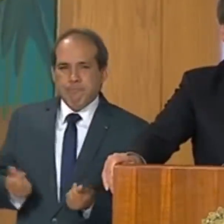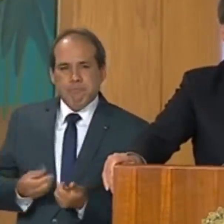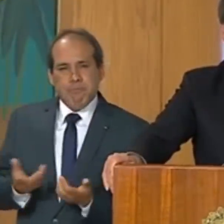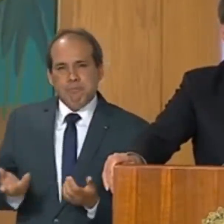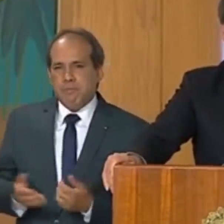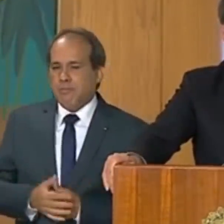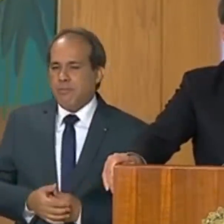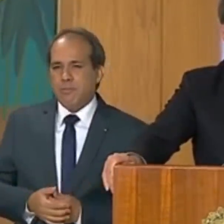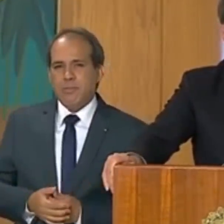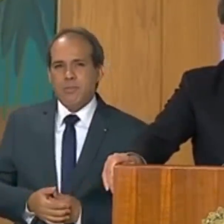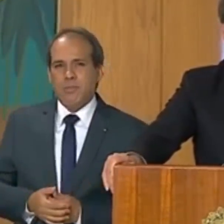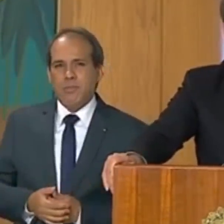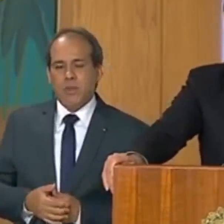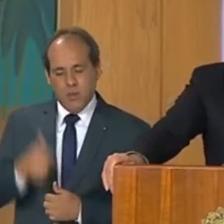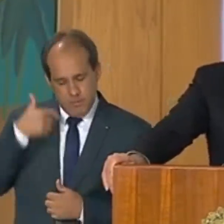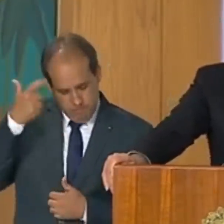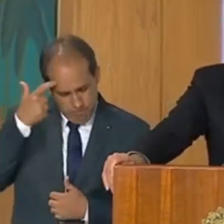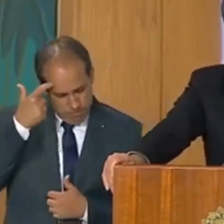Tracei um plano